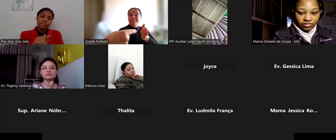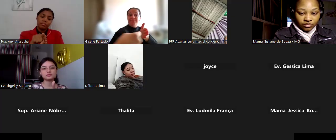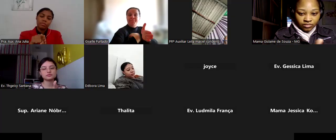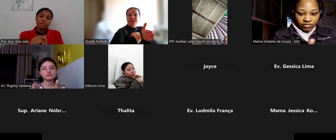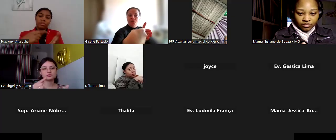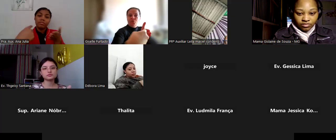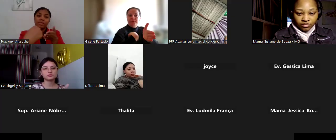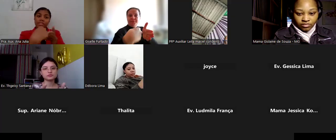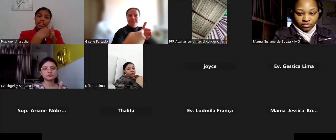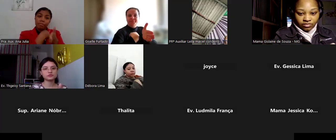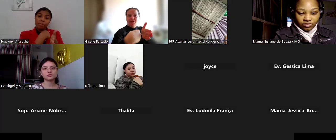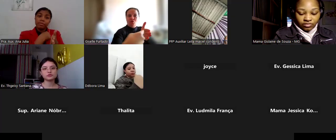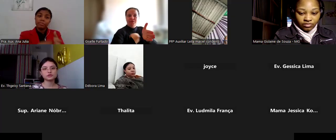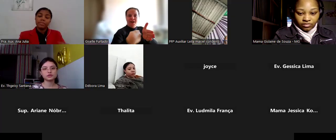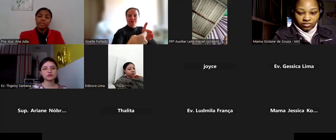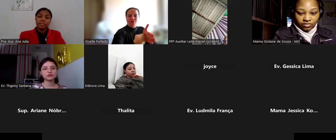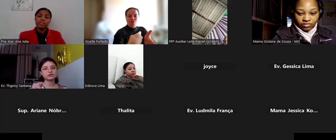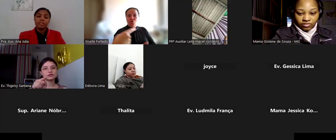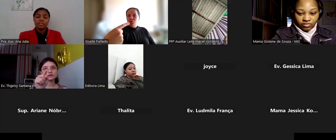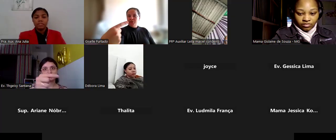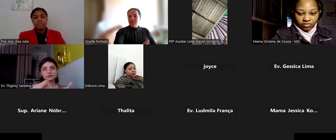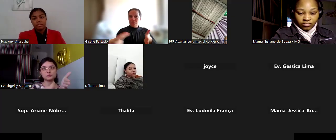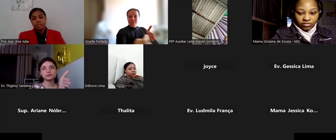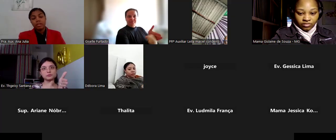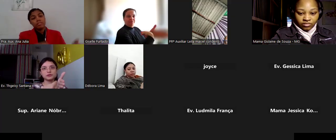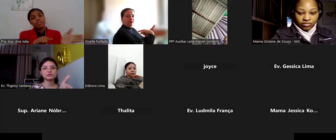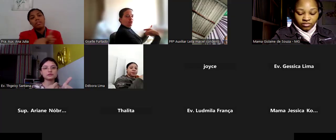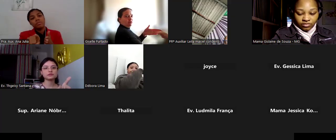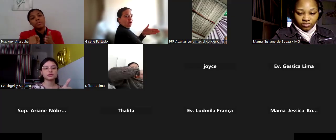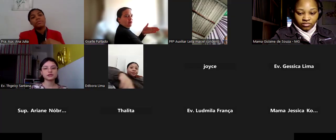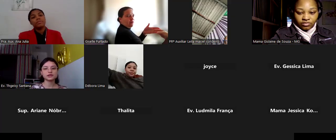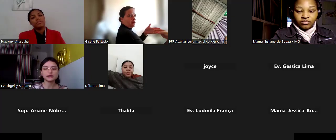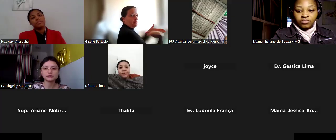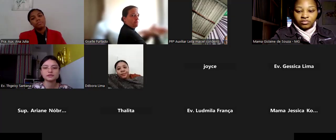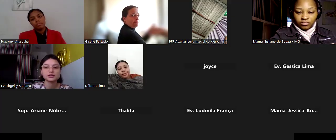me pergunta. Ao contrário, ó. O dedo vem ao contrário.